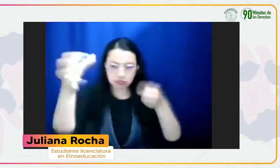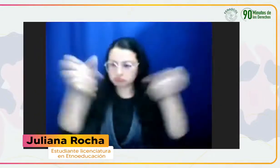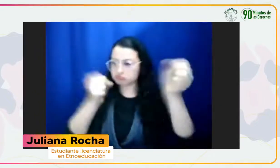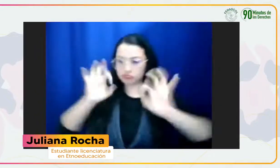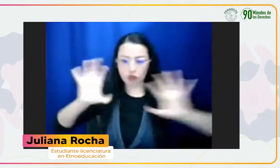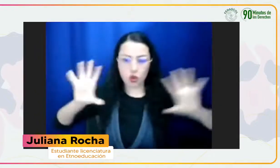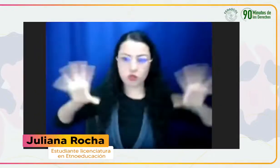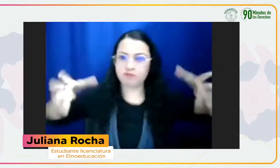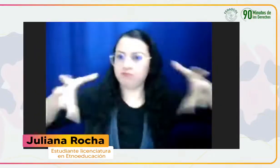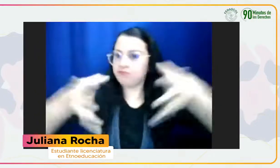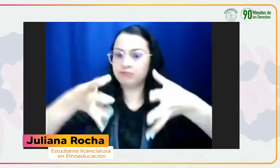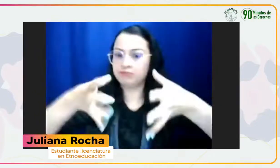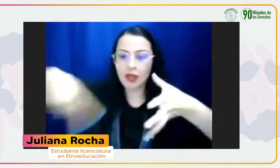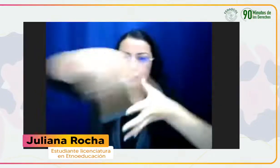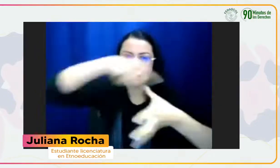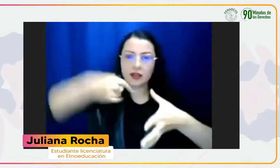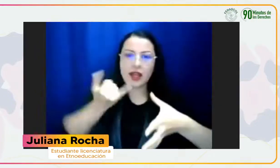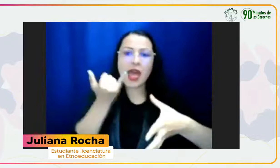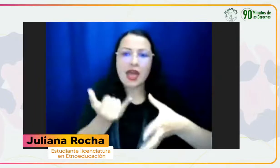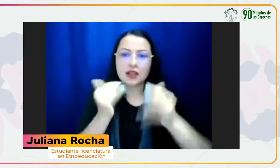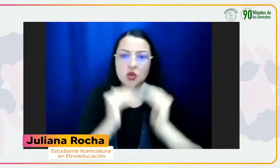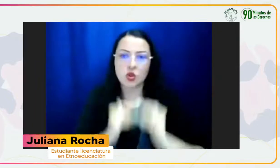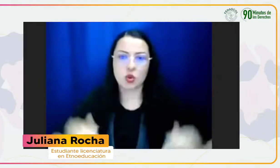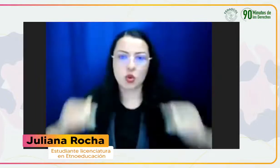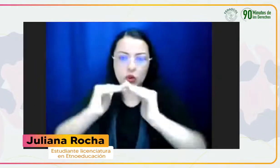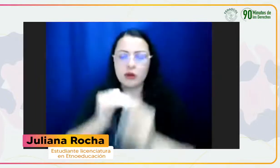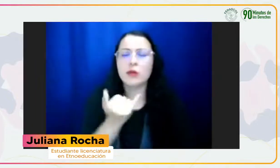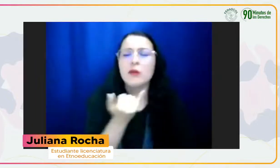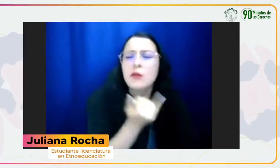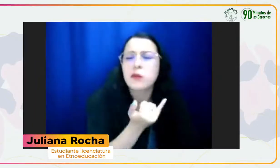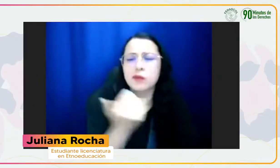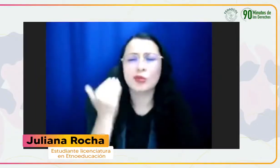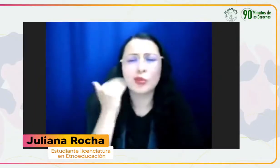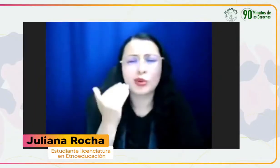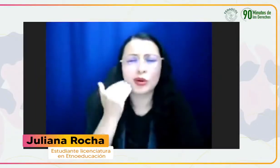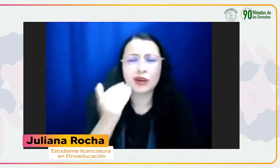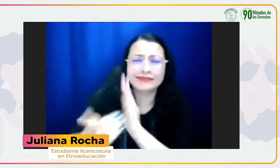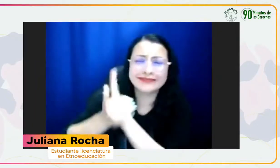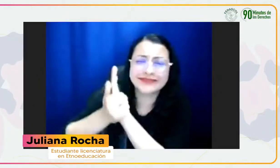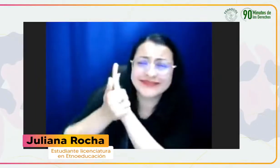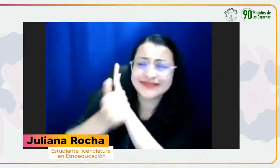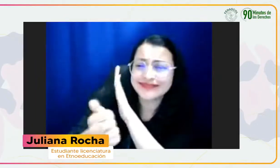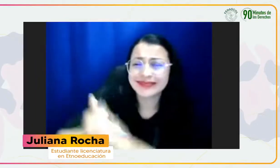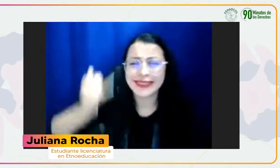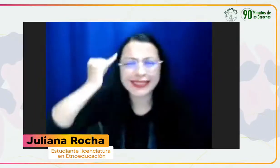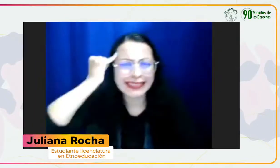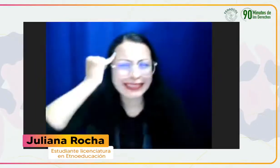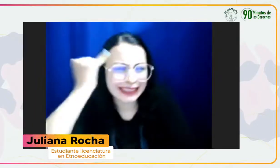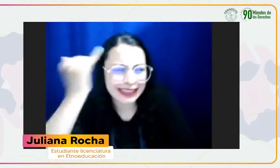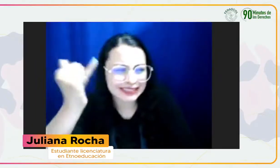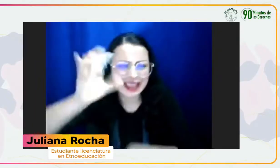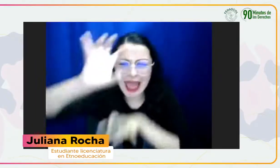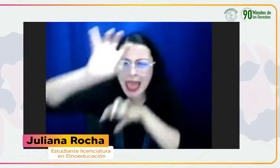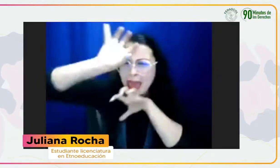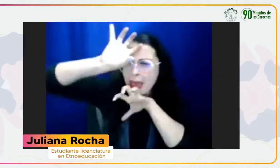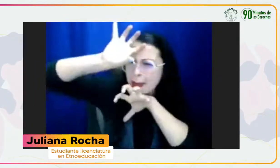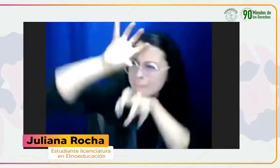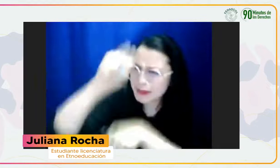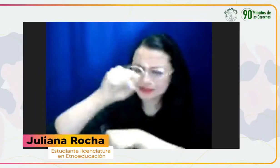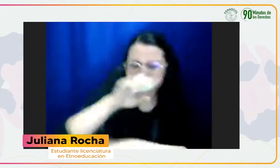unos con otros, sino que todos en unidad podamos estar allí en igualdad de condiciones. Vemos que hay mujeres muy inteligentes,